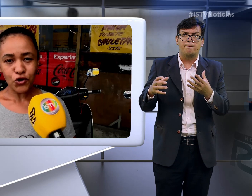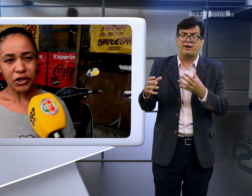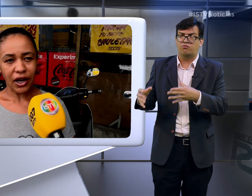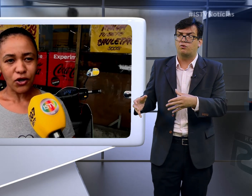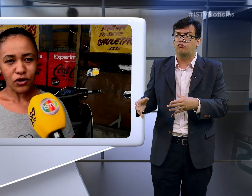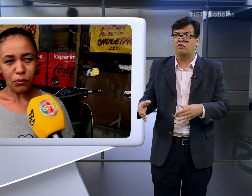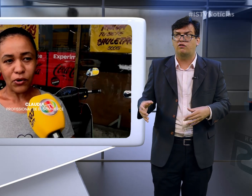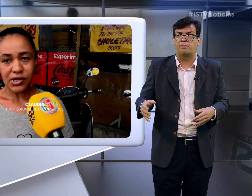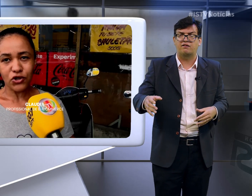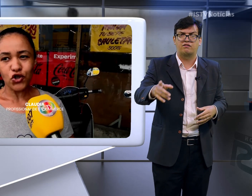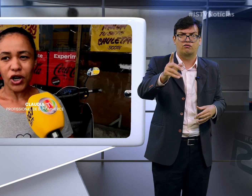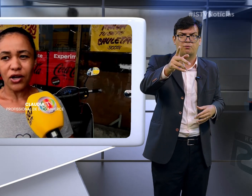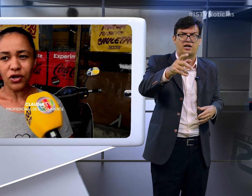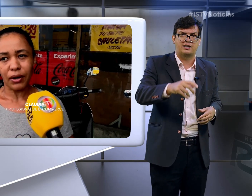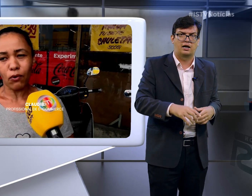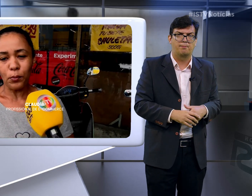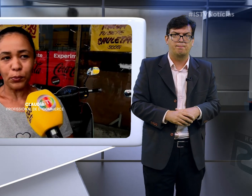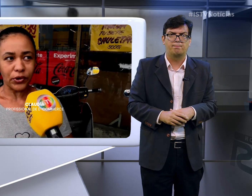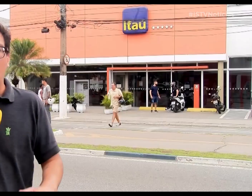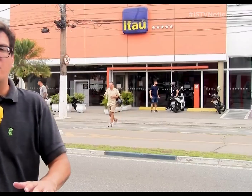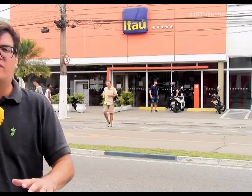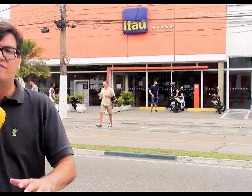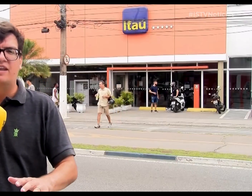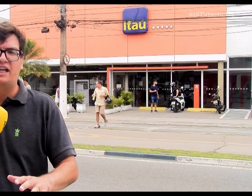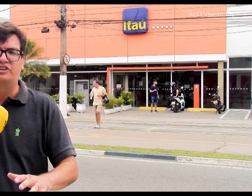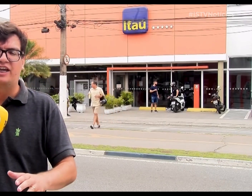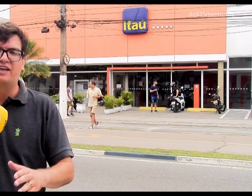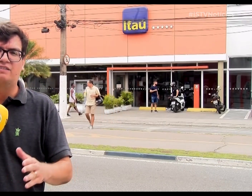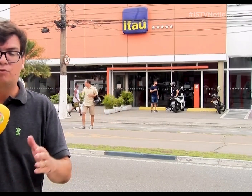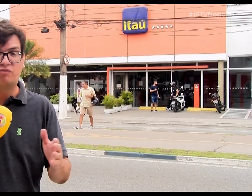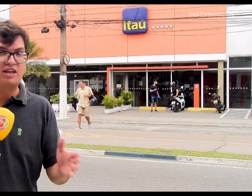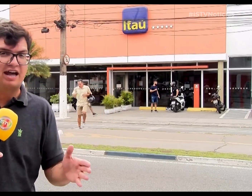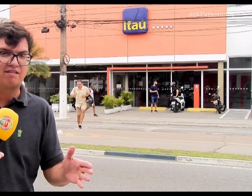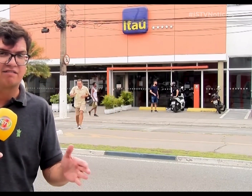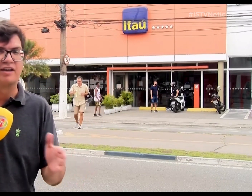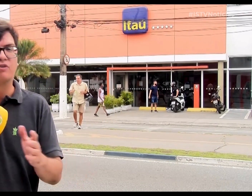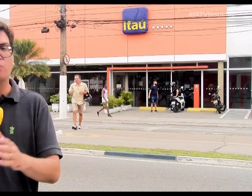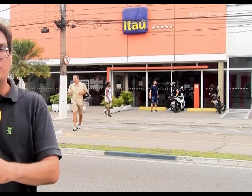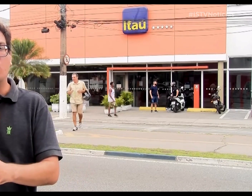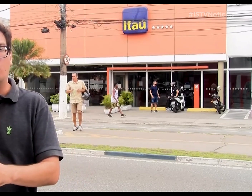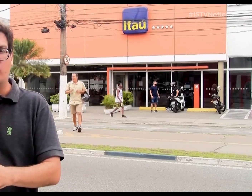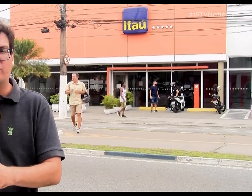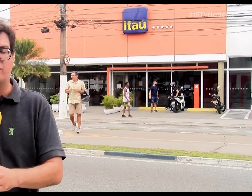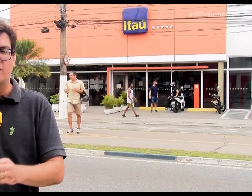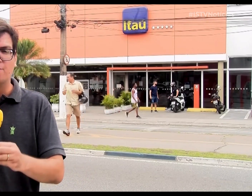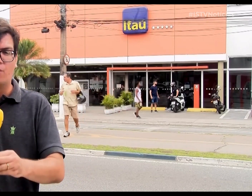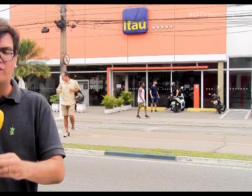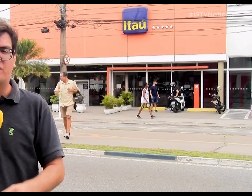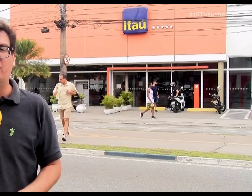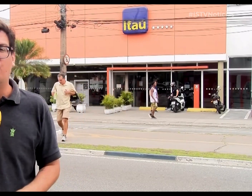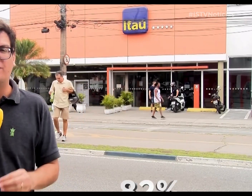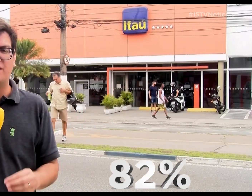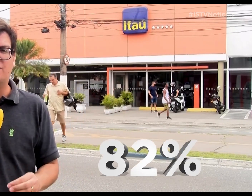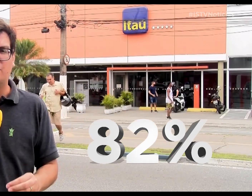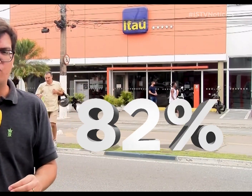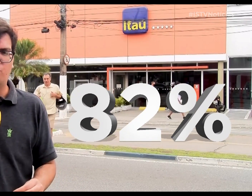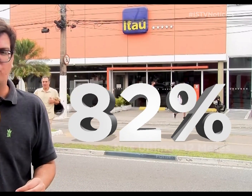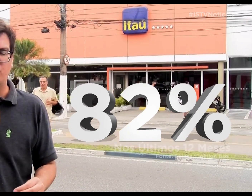para as pessoas que precisam. Põe na tela. Uma pesquisa inédita entre o Serasa e o Opinion Box mostra que 82%